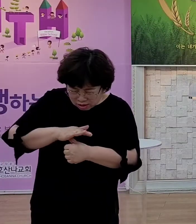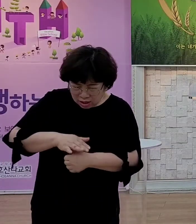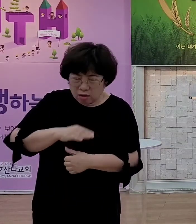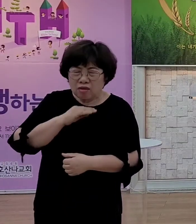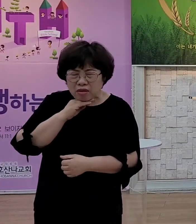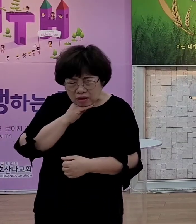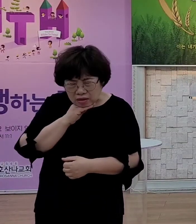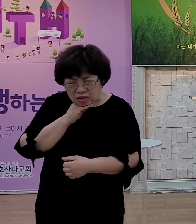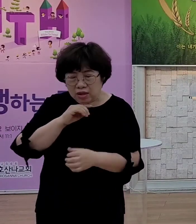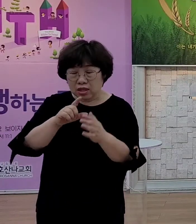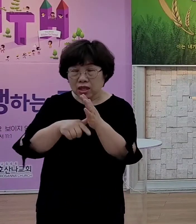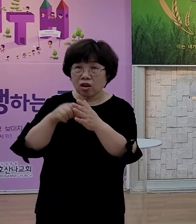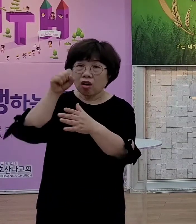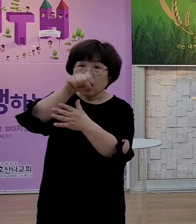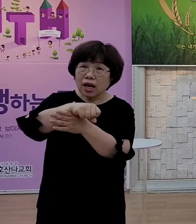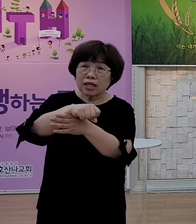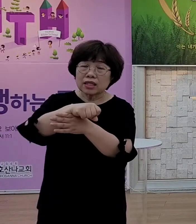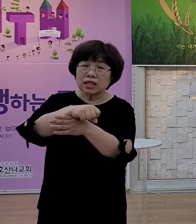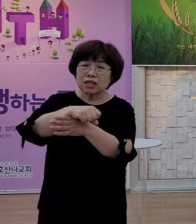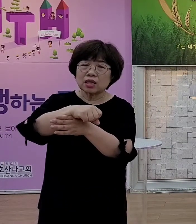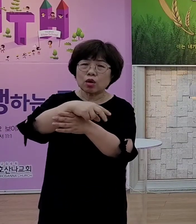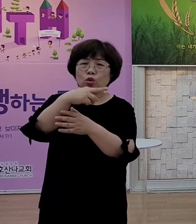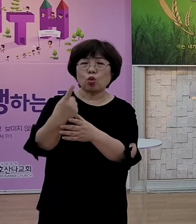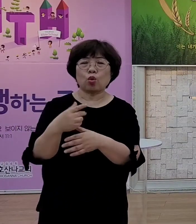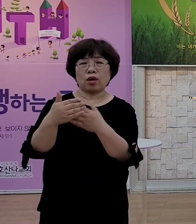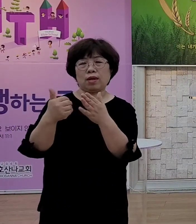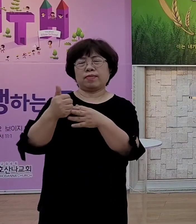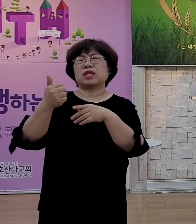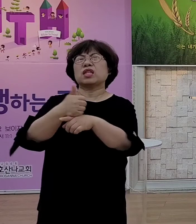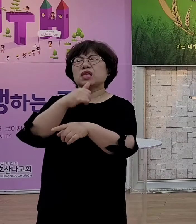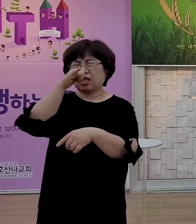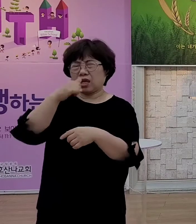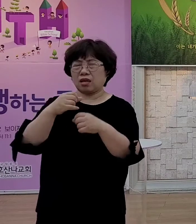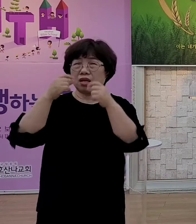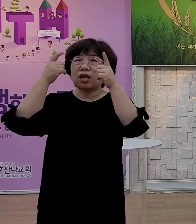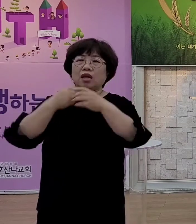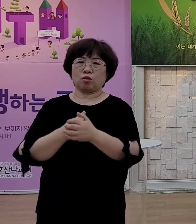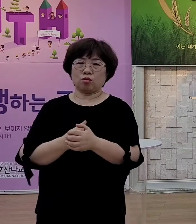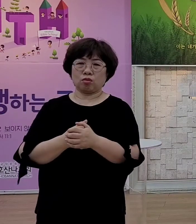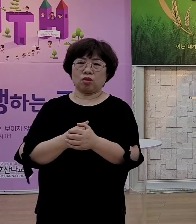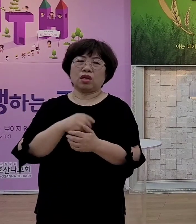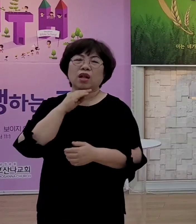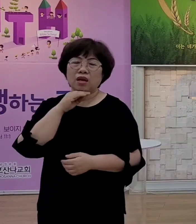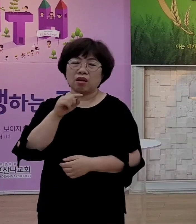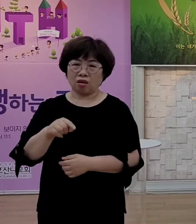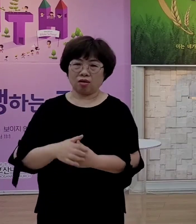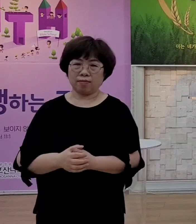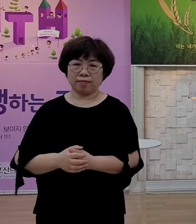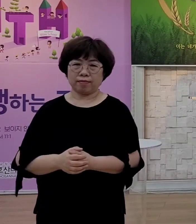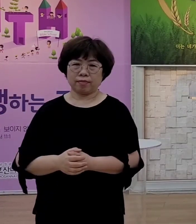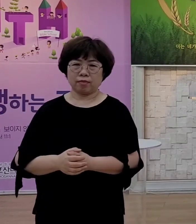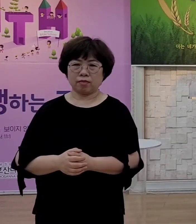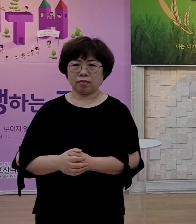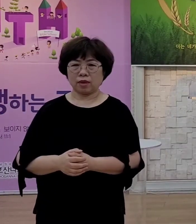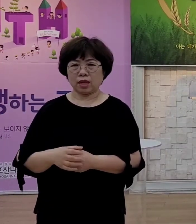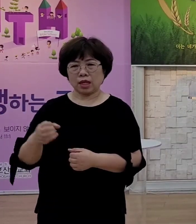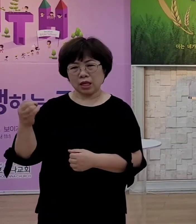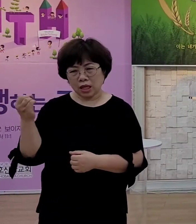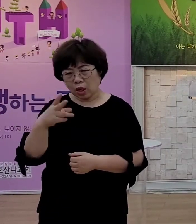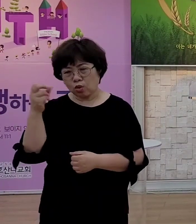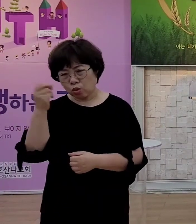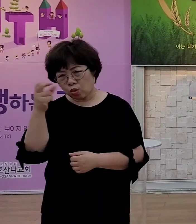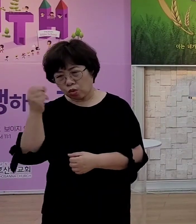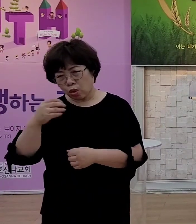응답이 없는 이런 고통의 시간을 계속 주시면서 뭐가 될 듯 하면서도 자꾸 안 되게 하시고 자꾸